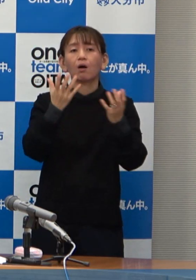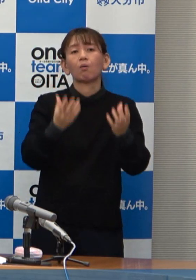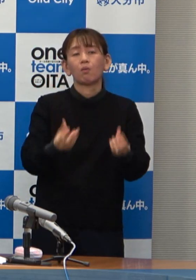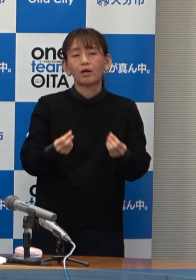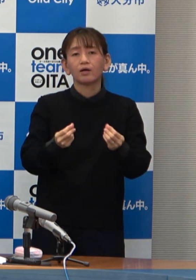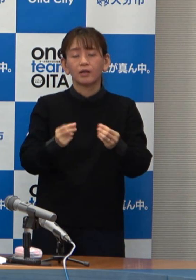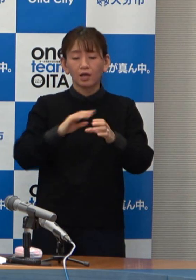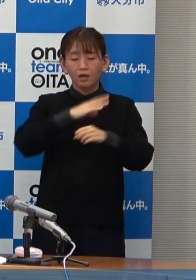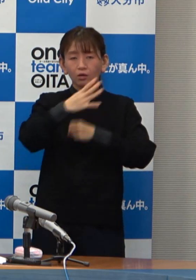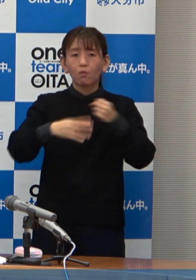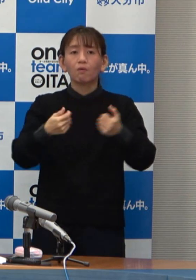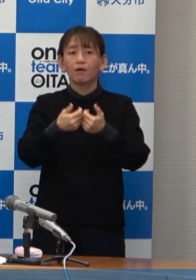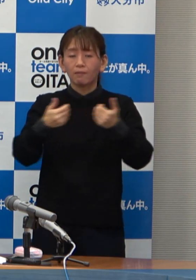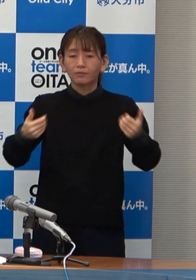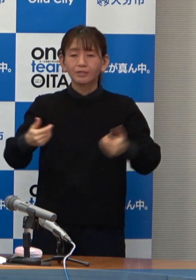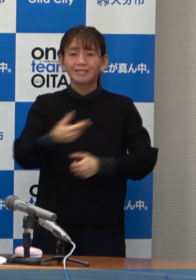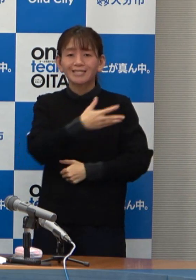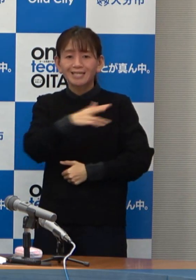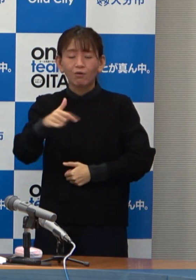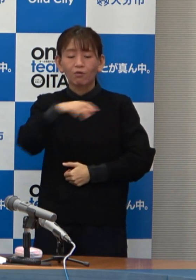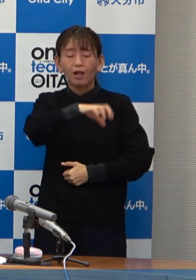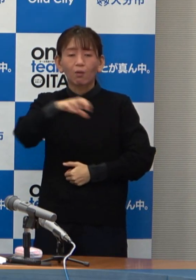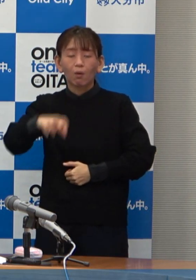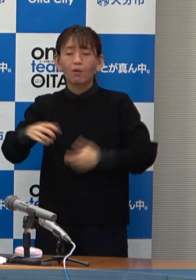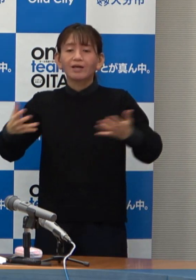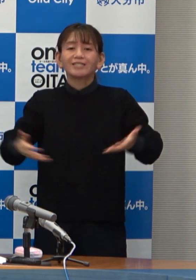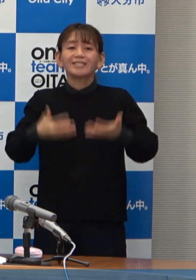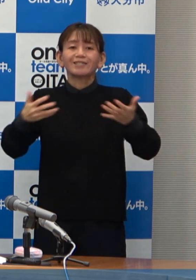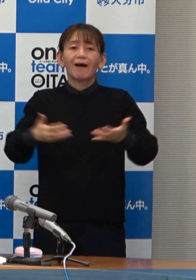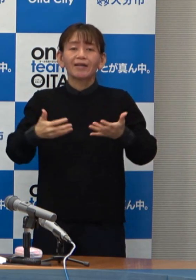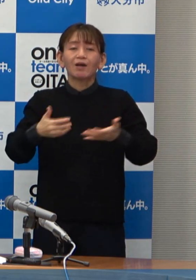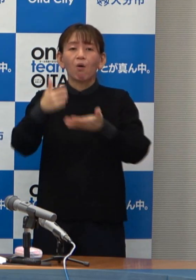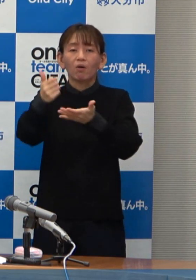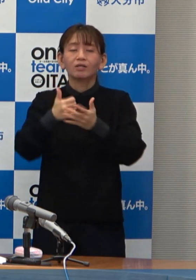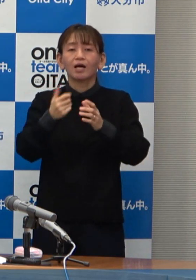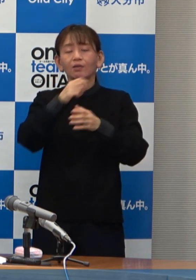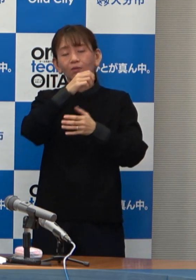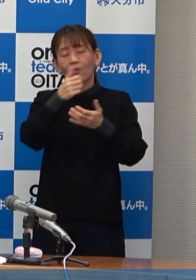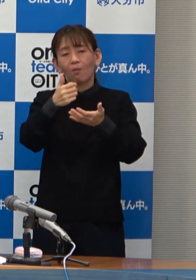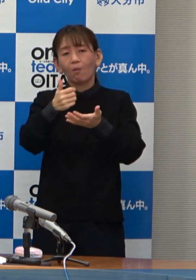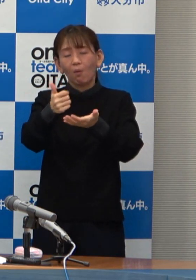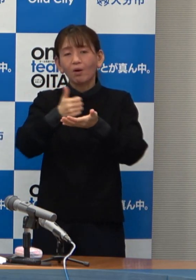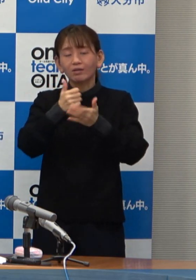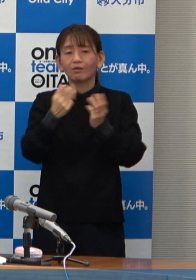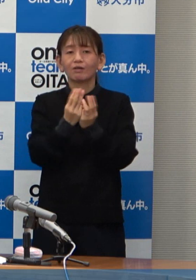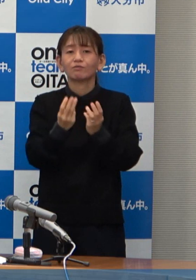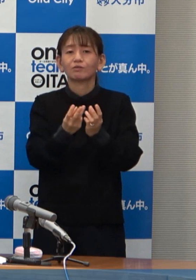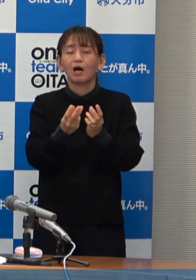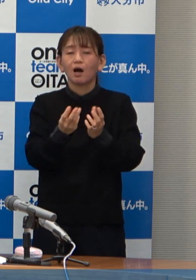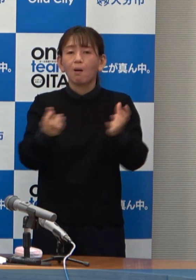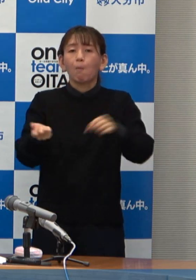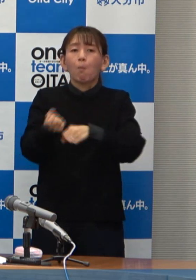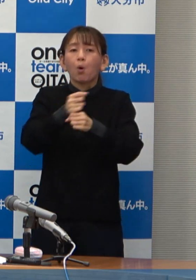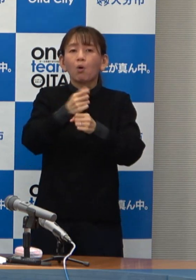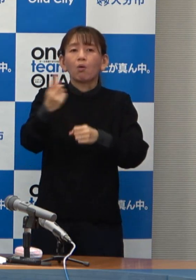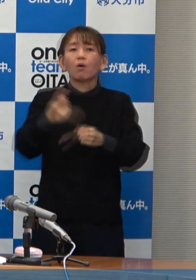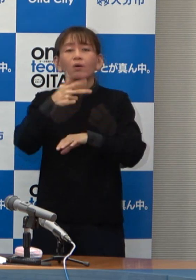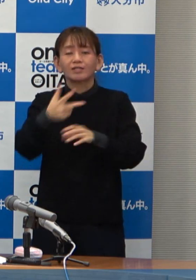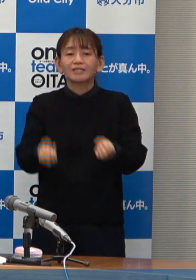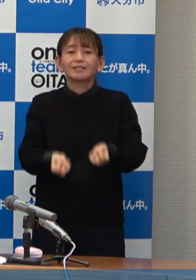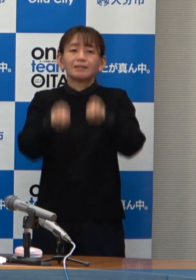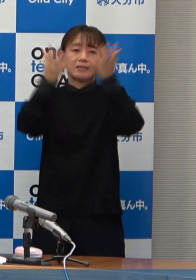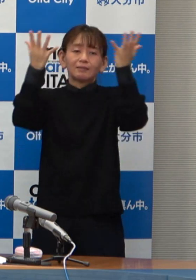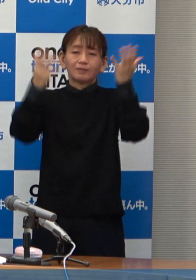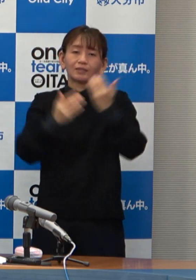いろんな先ほど賑が見られたということの中でどうして大市は花火をやらないんだという意見も相当寄せられまし